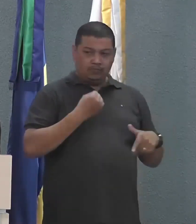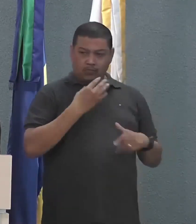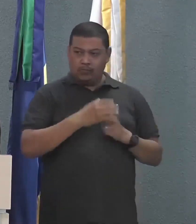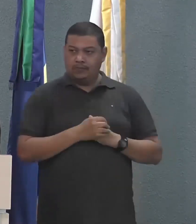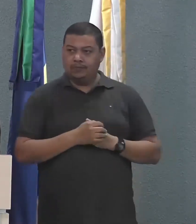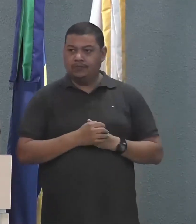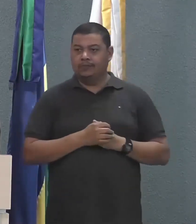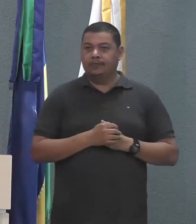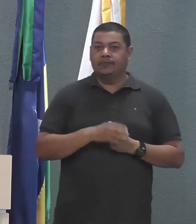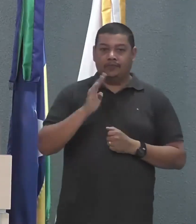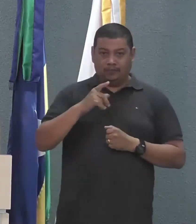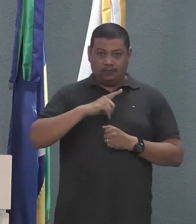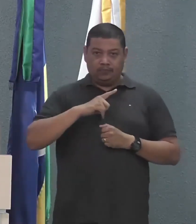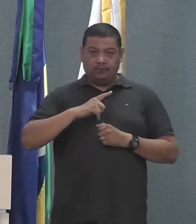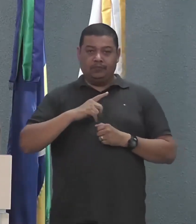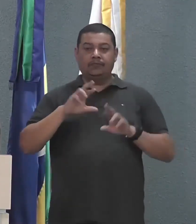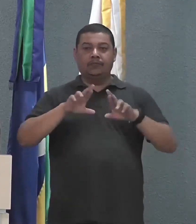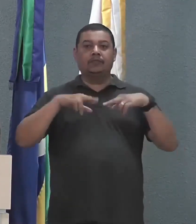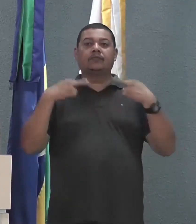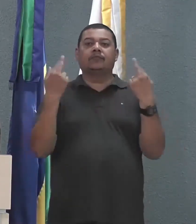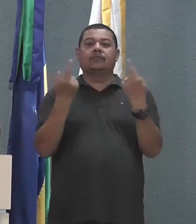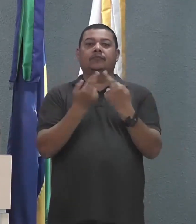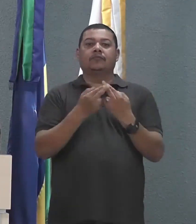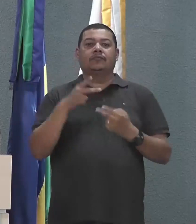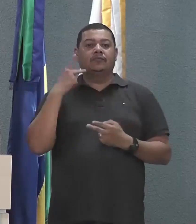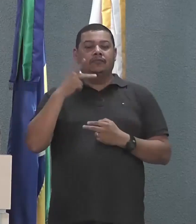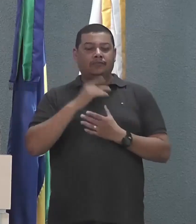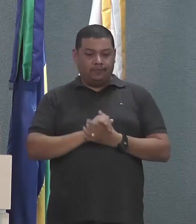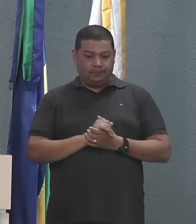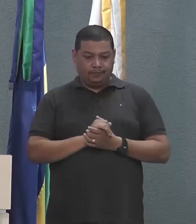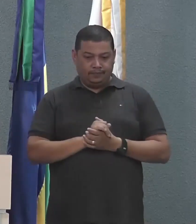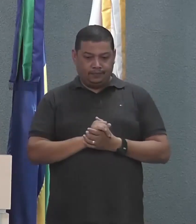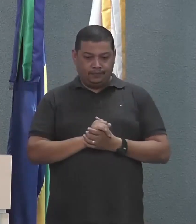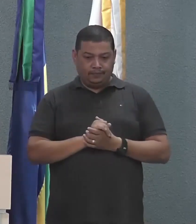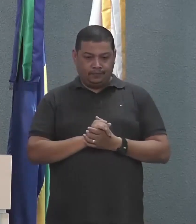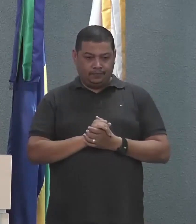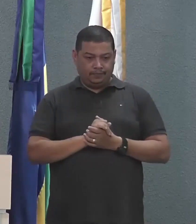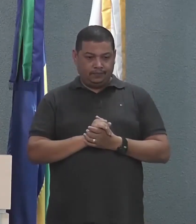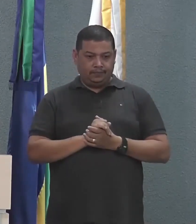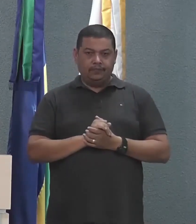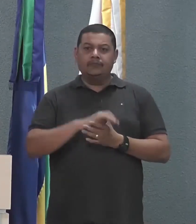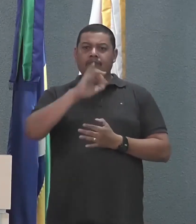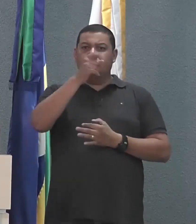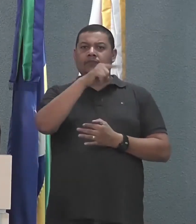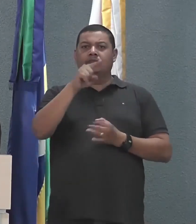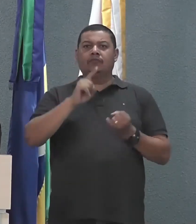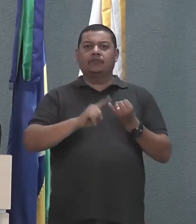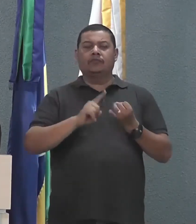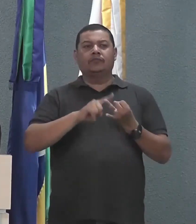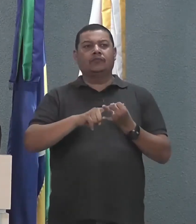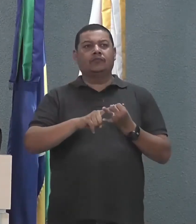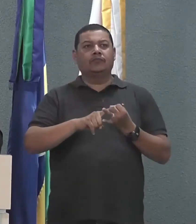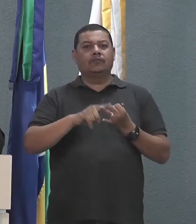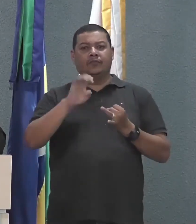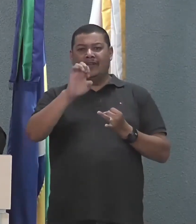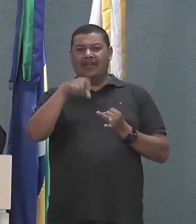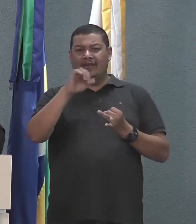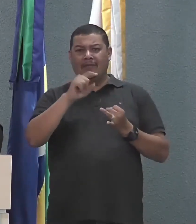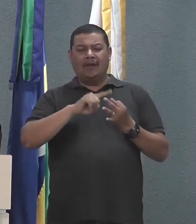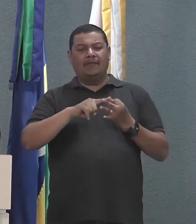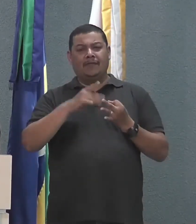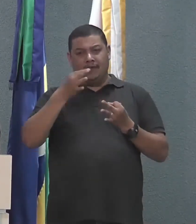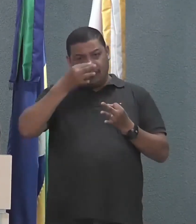aqui, eu estive numa reunião com o vereador, se eu não me engano, estava o presidente João Paulo e também estava o vereador Capiche,